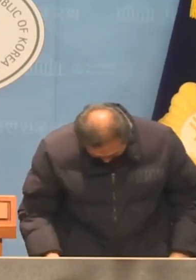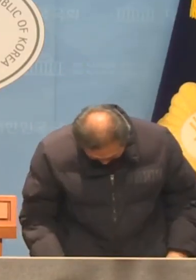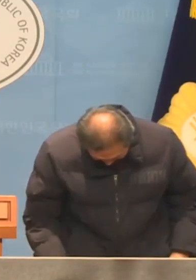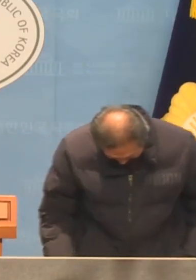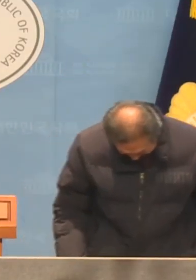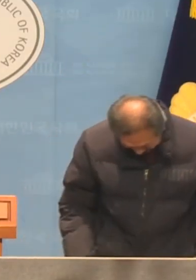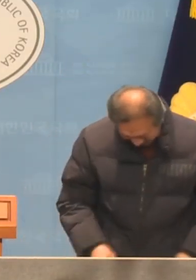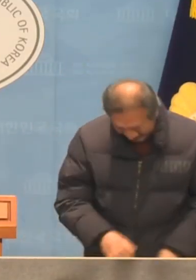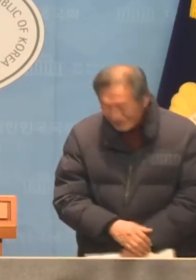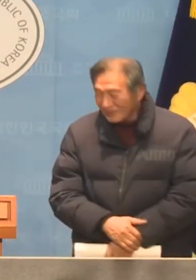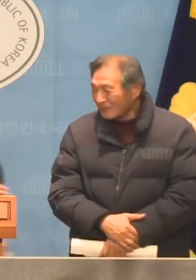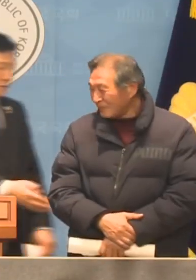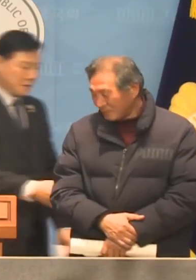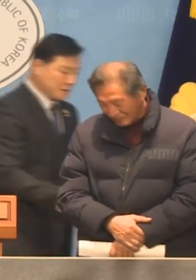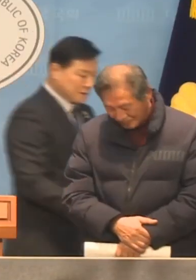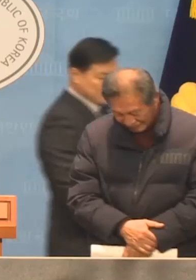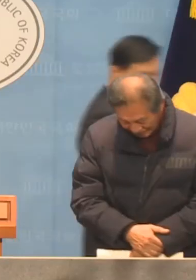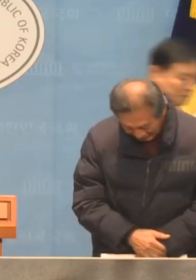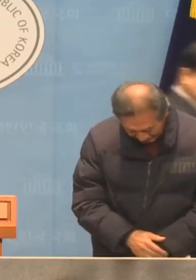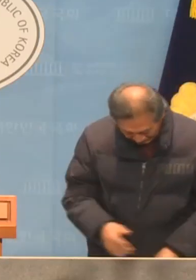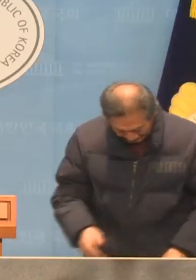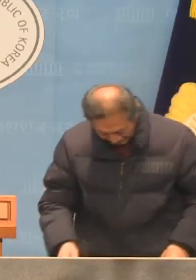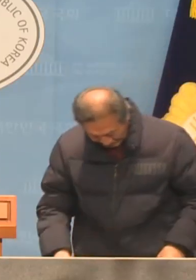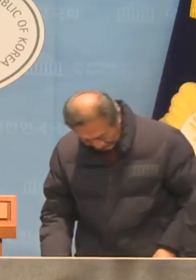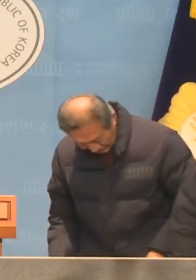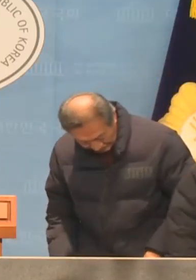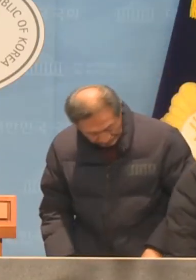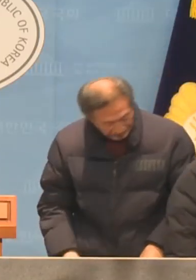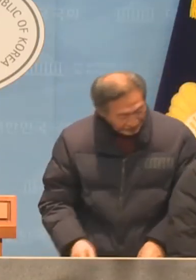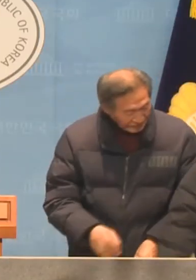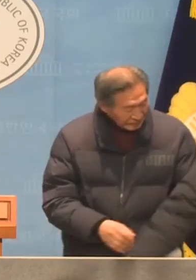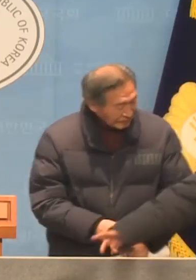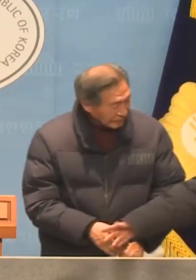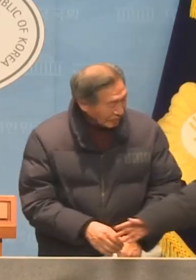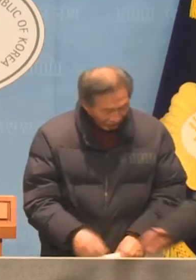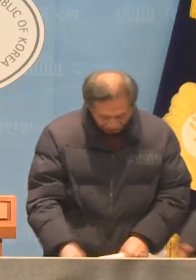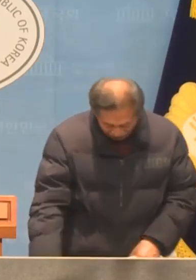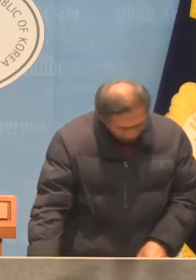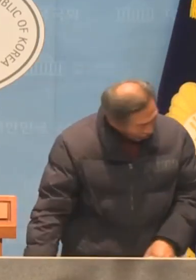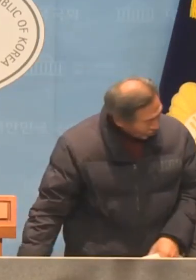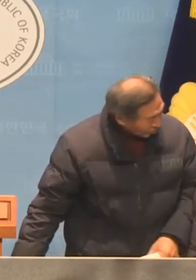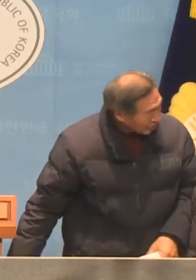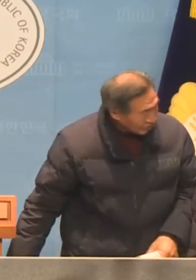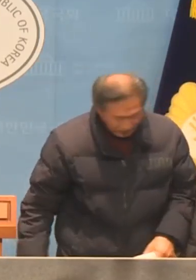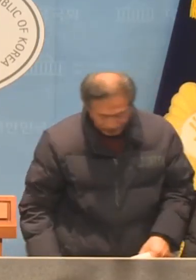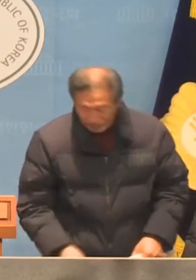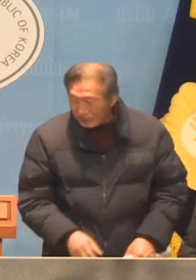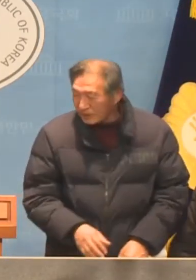예, 제가 옆으로.